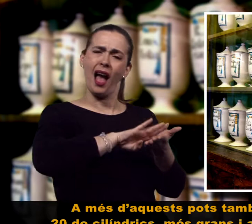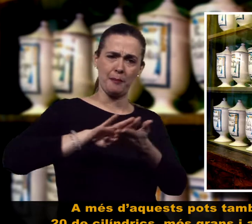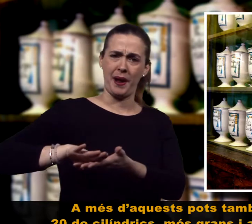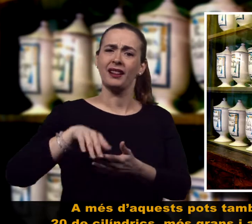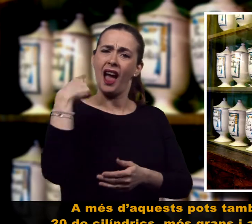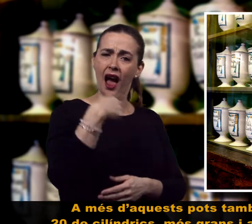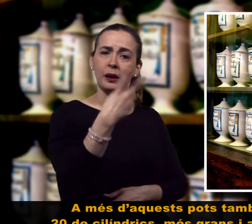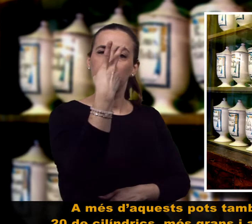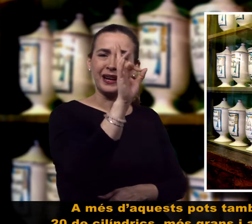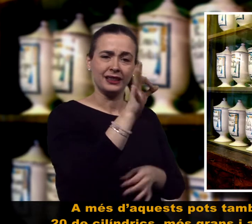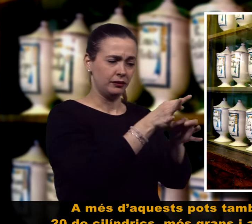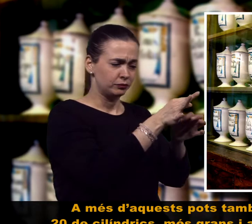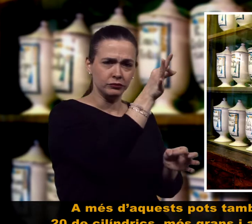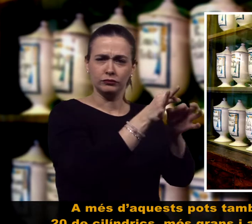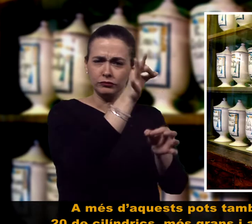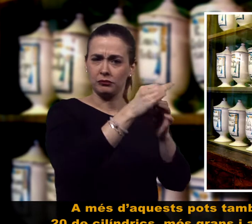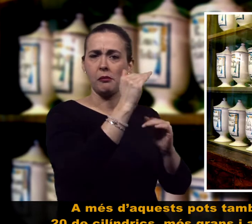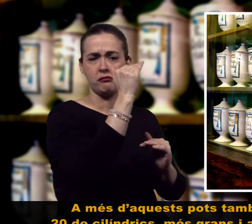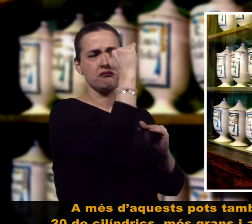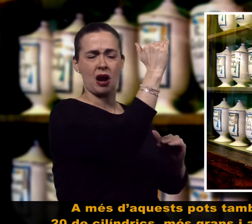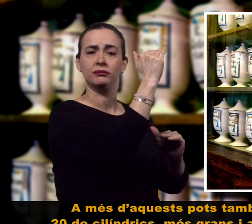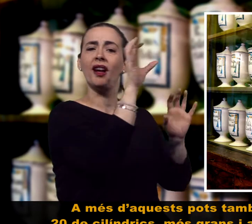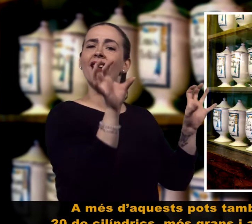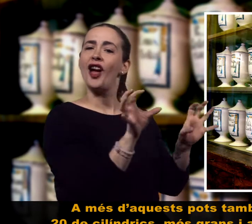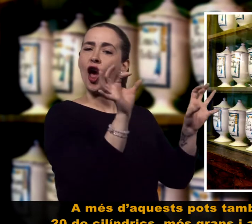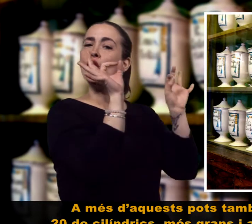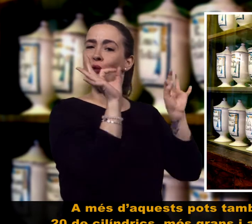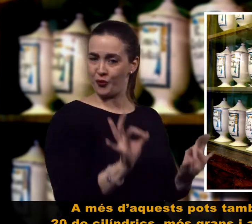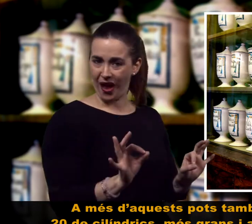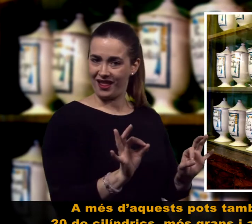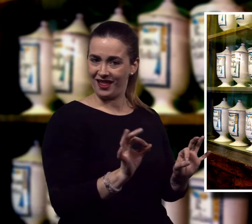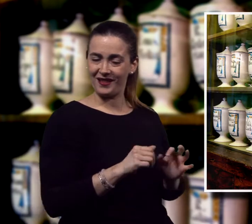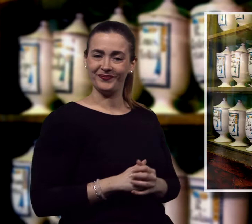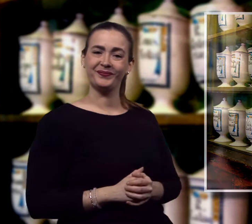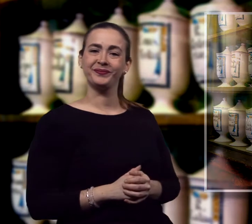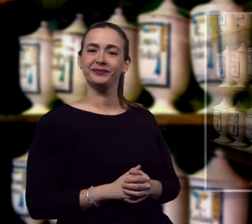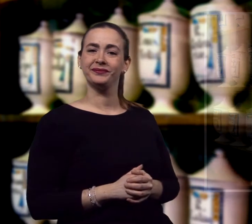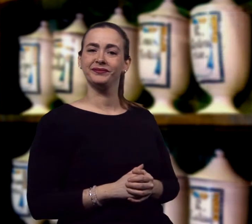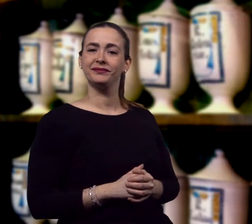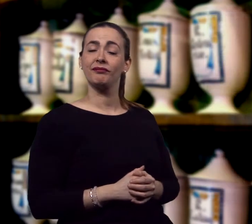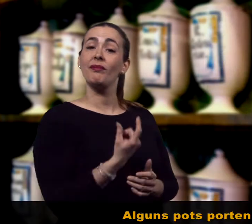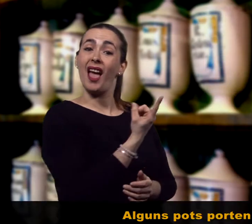A més d'aquests pots, també n'hi ha prop de 20 de cilíndrics, més grans i amb igual decoració.